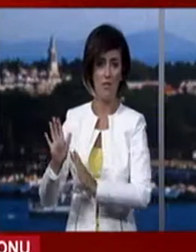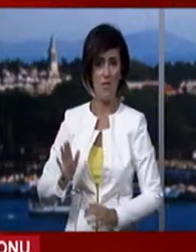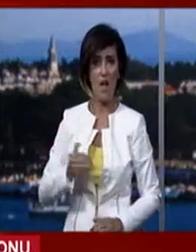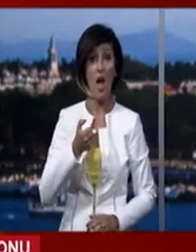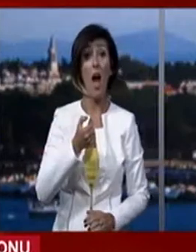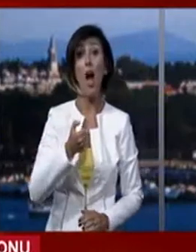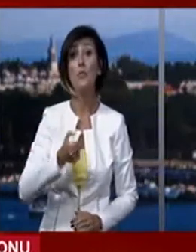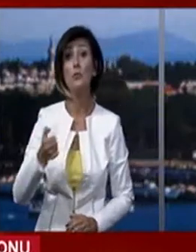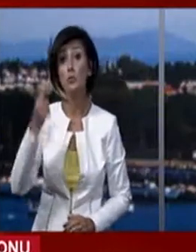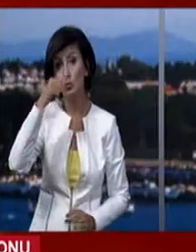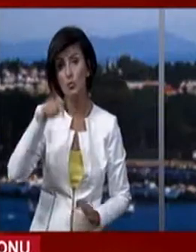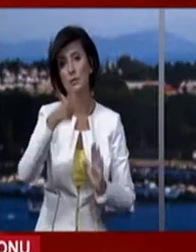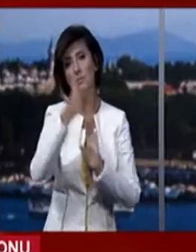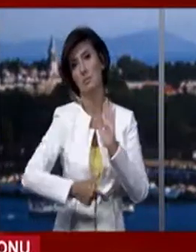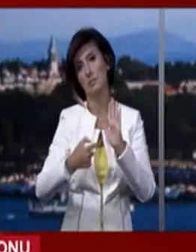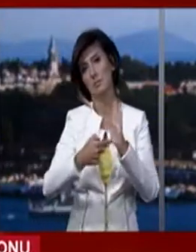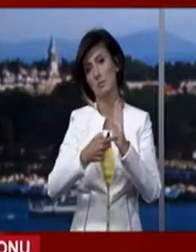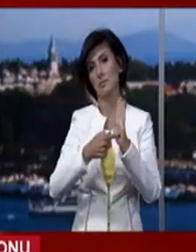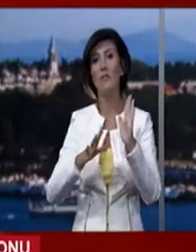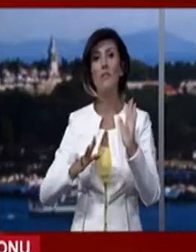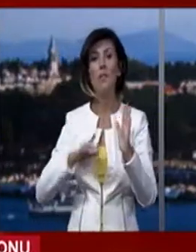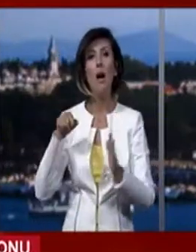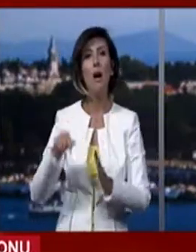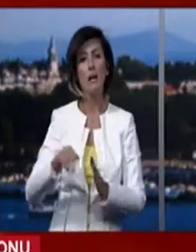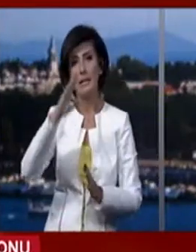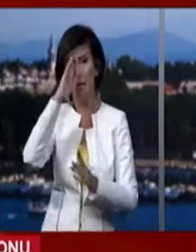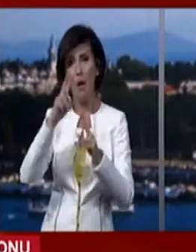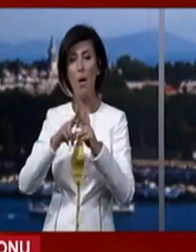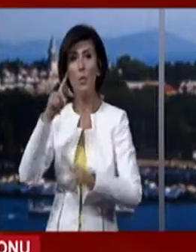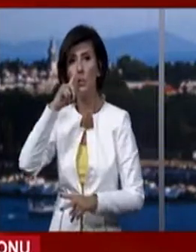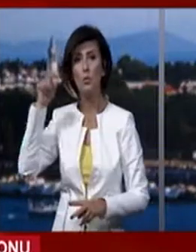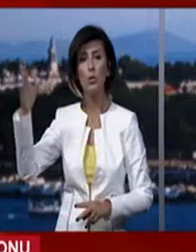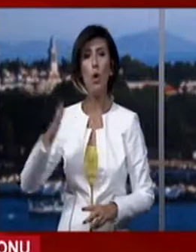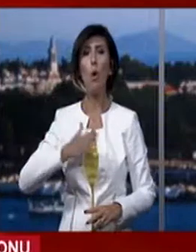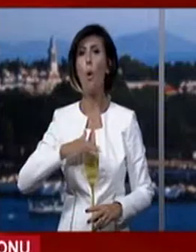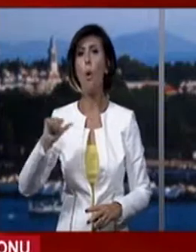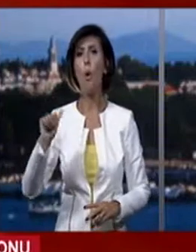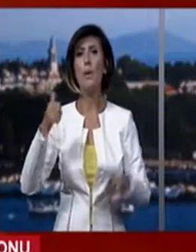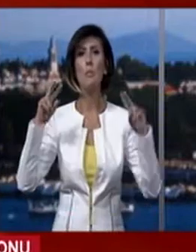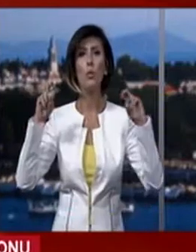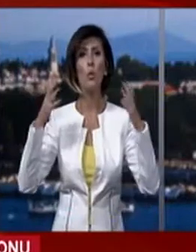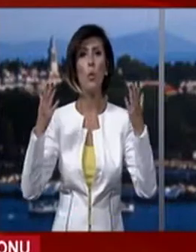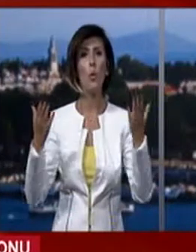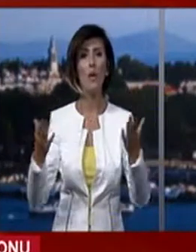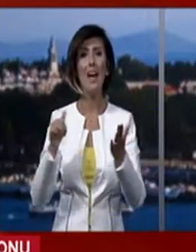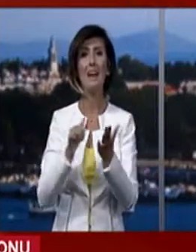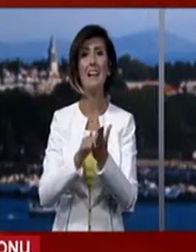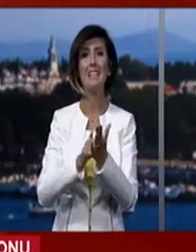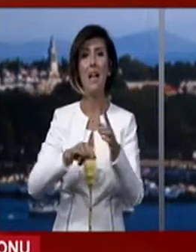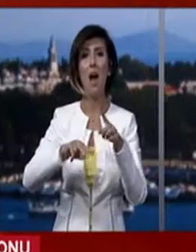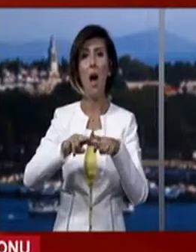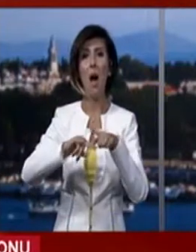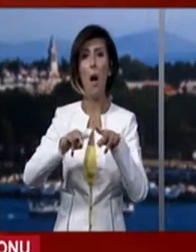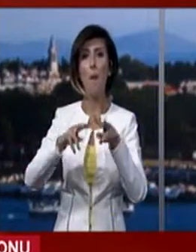66 kişilik bir liste vardı. Tabii İstanbul Emniyet Müdürlüğü'nün önündeki önemli konulardan biri de gazeteci Ahmet